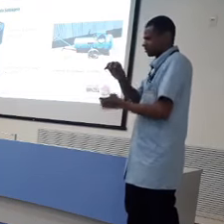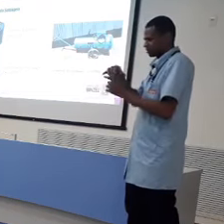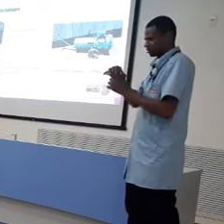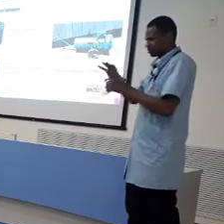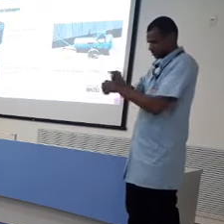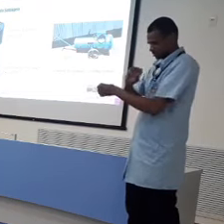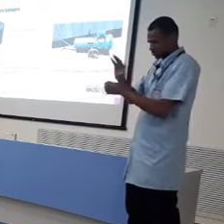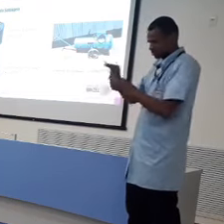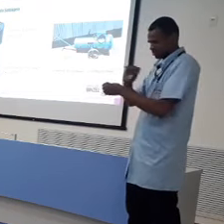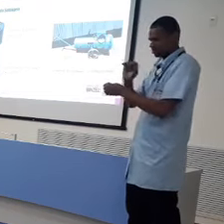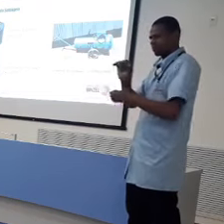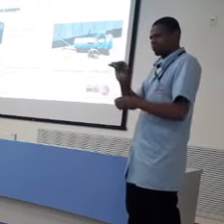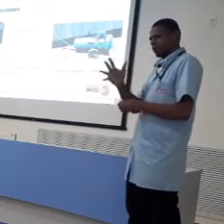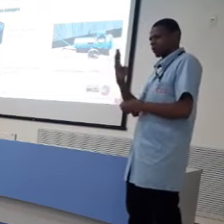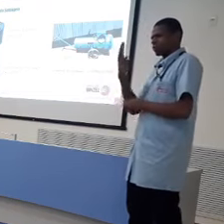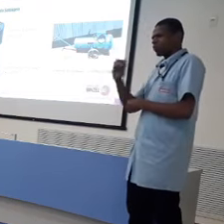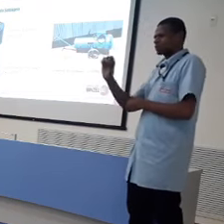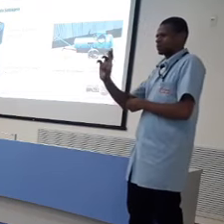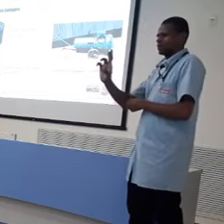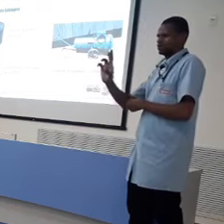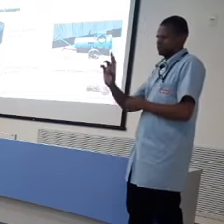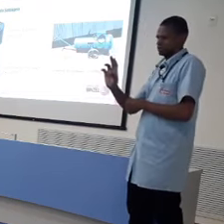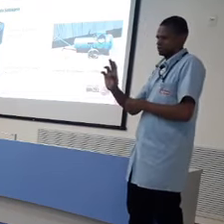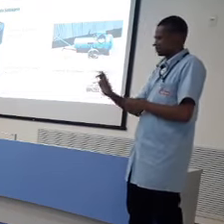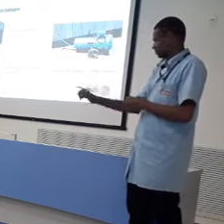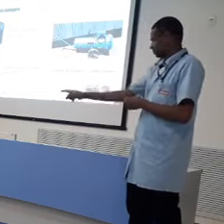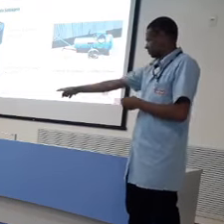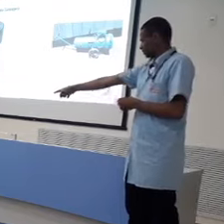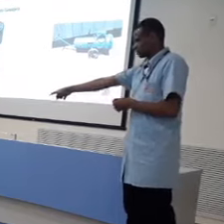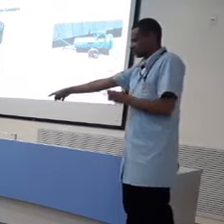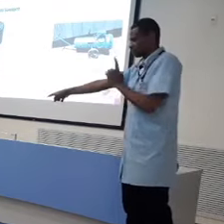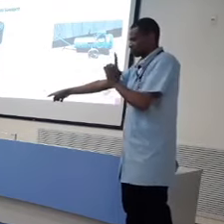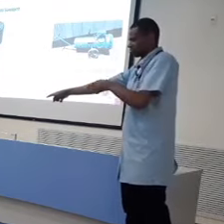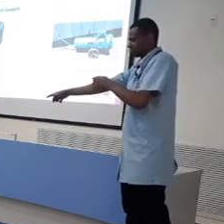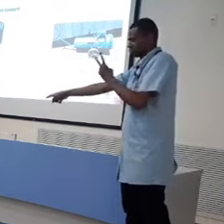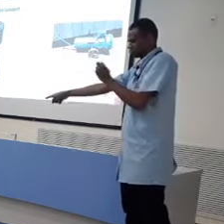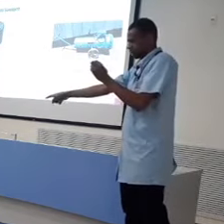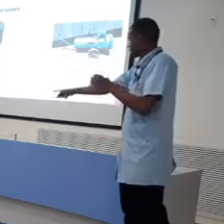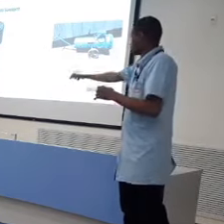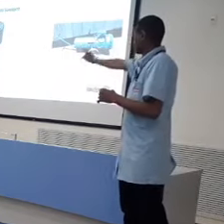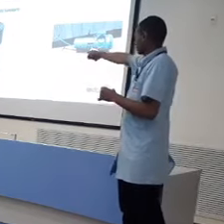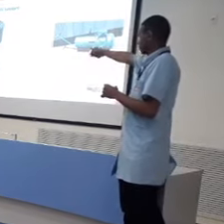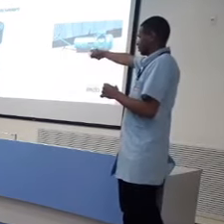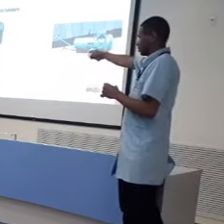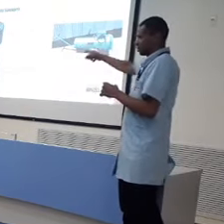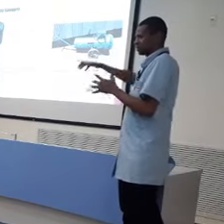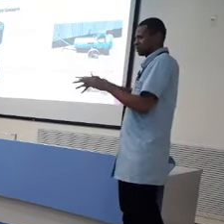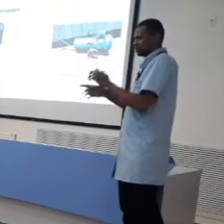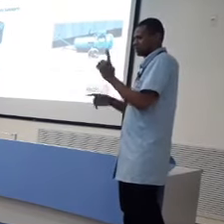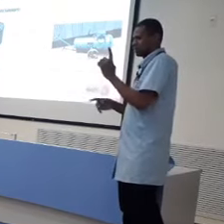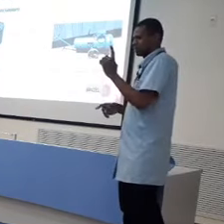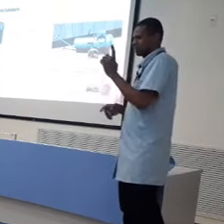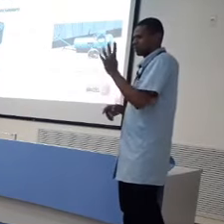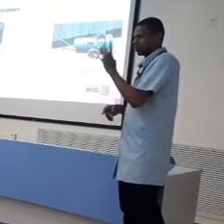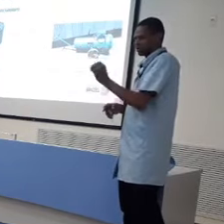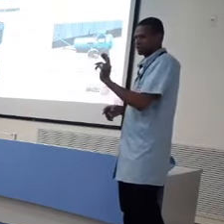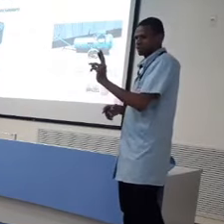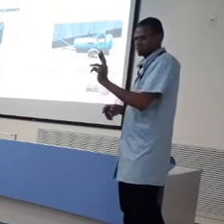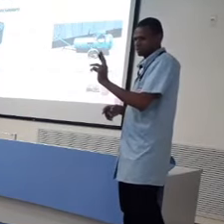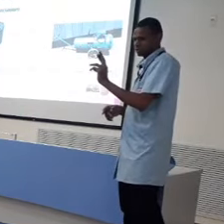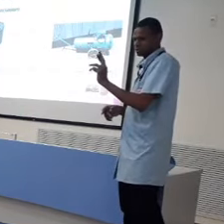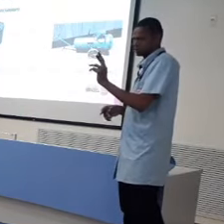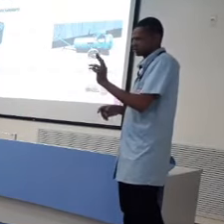É claro que o inversor, pessoal, ele tem diversas vantagens. Consumo de energia, ele funciona